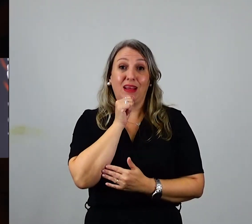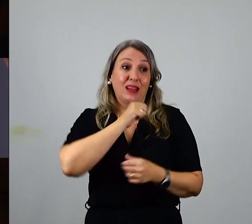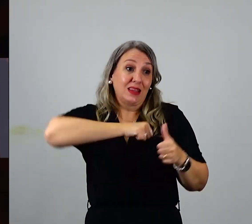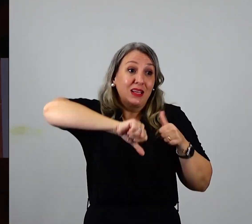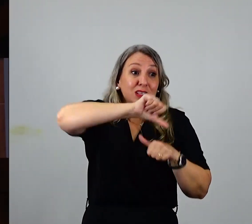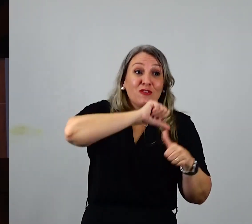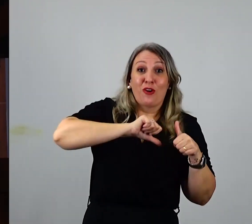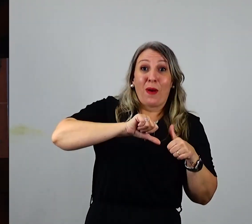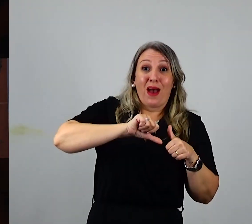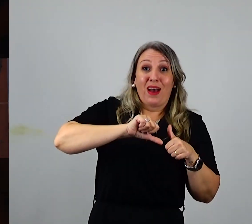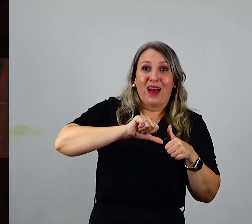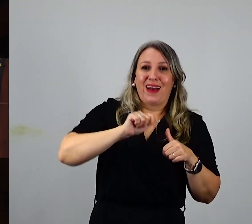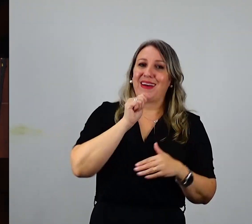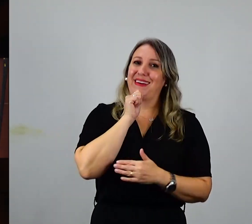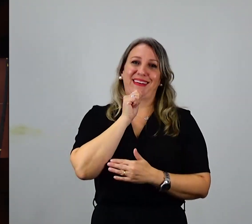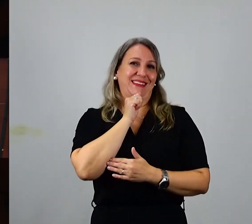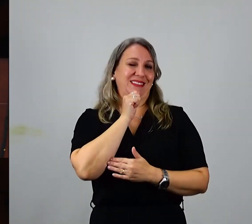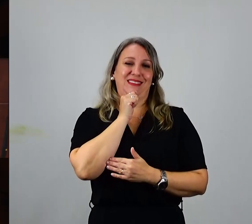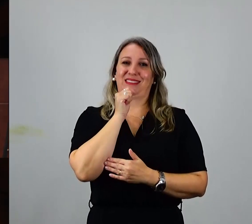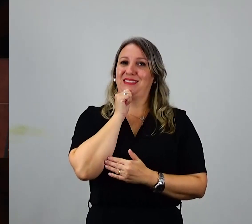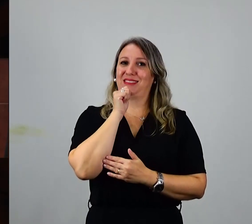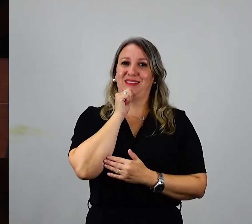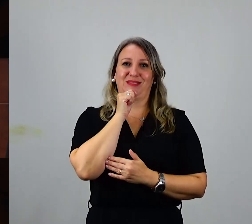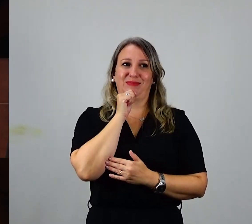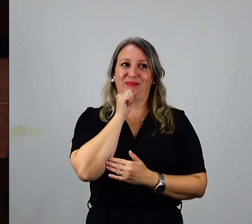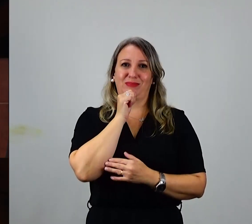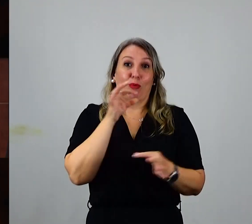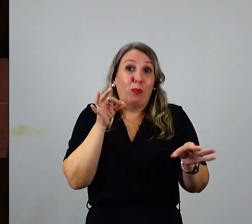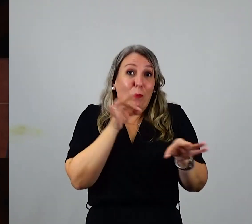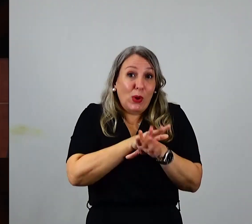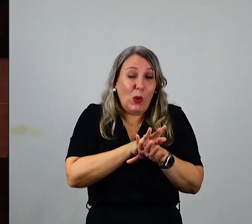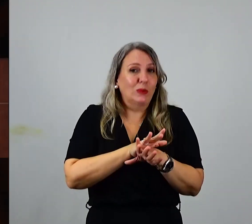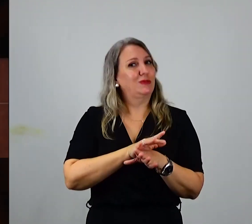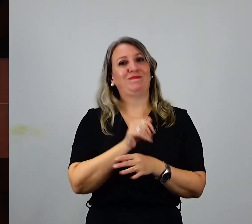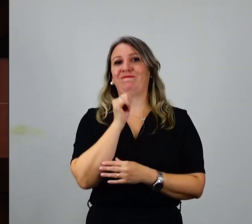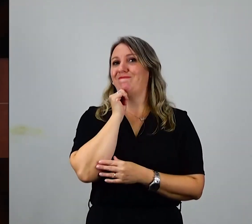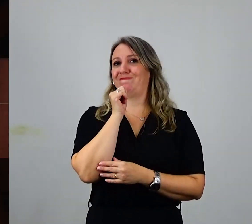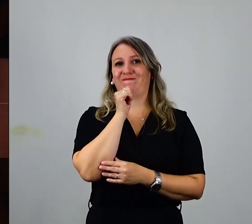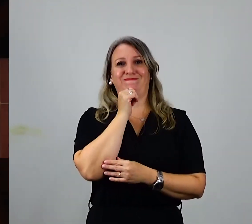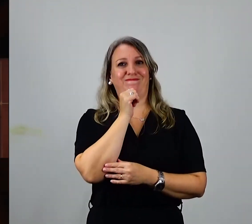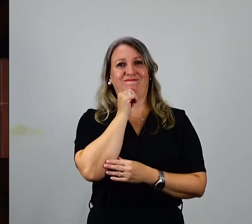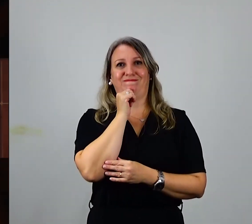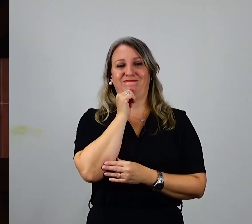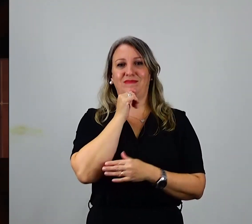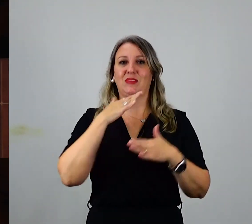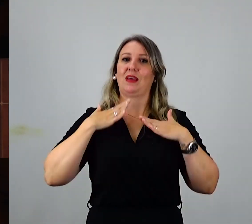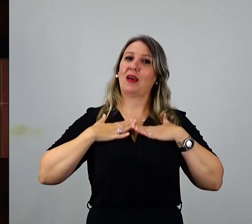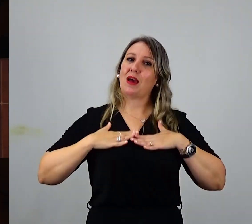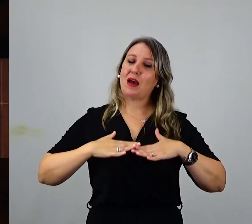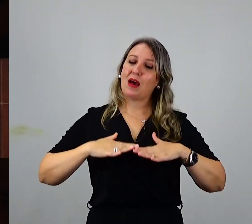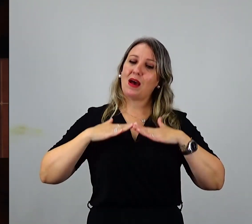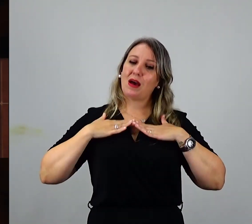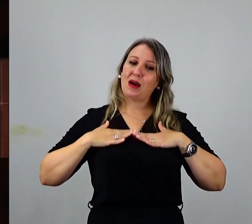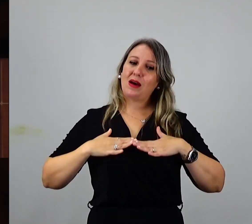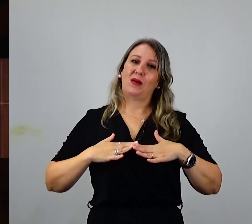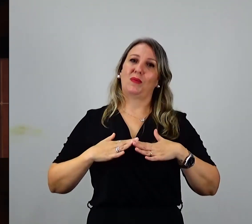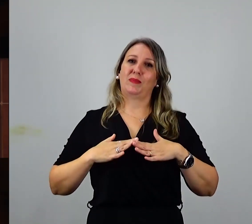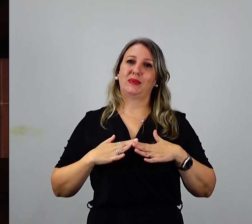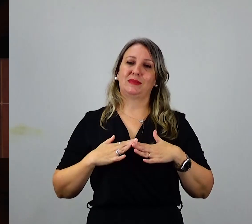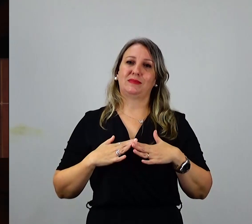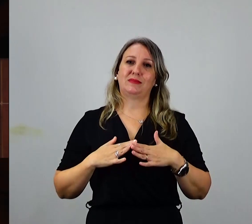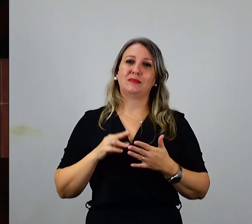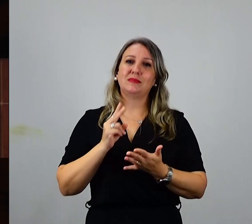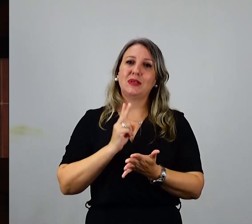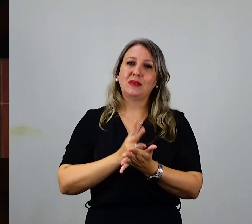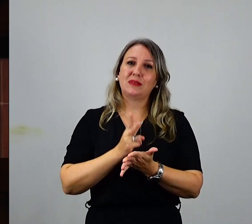como borboletas completas dessa vez. Vocês estão mais próximos disso, mas ainda estão no